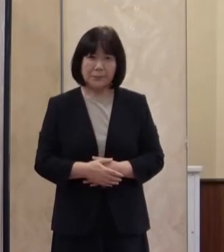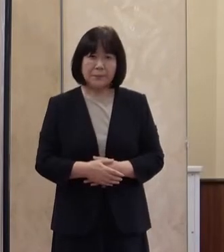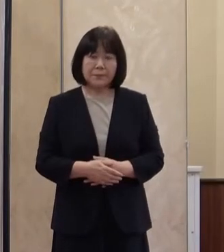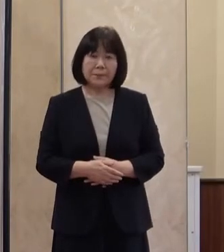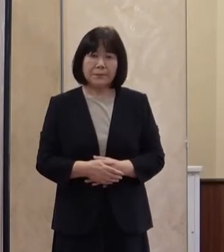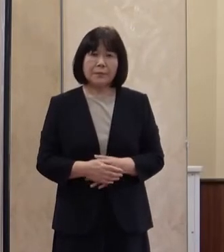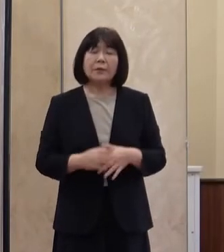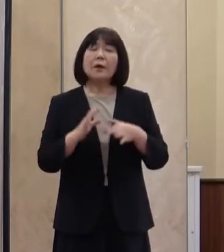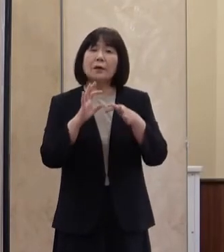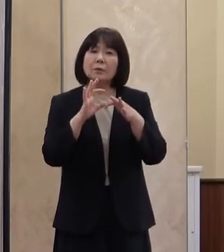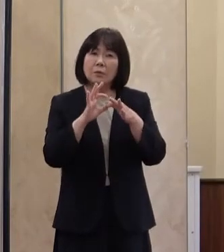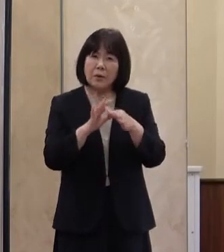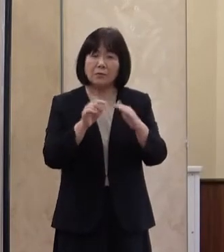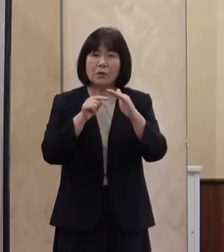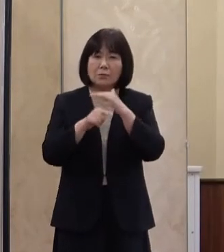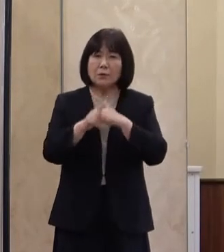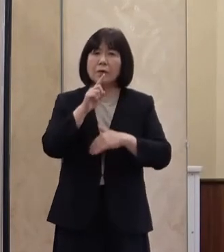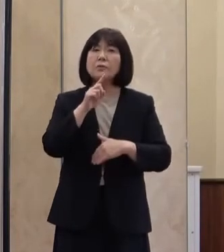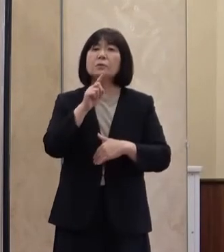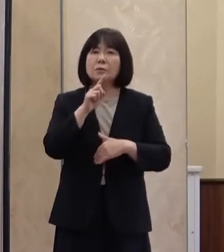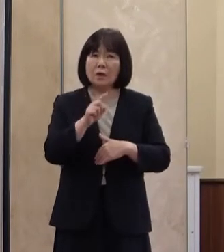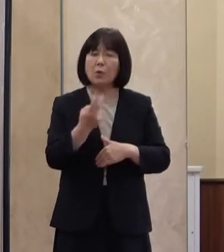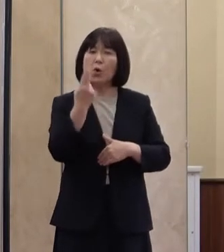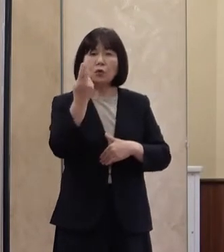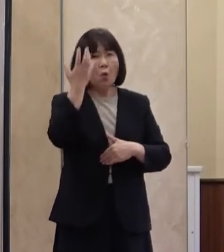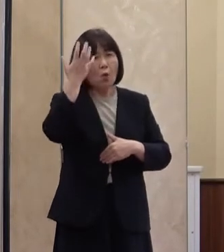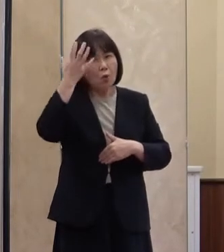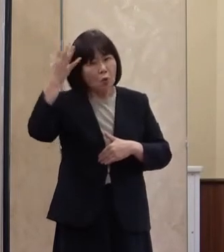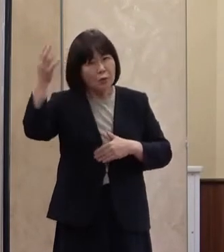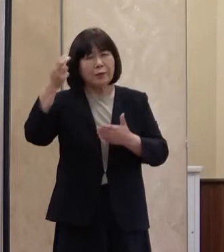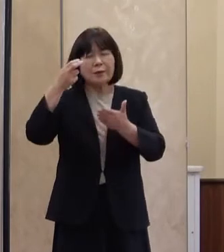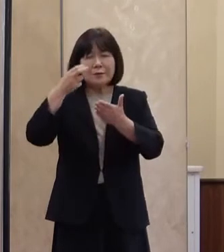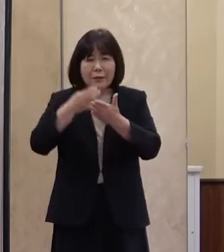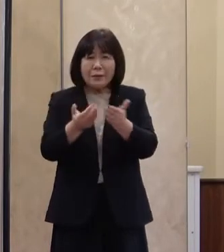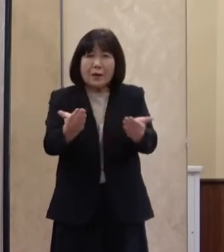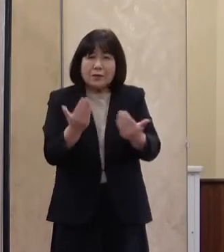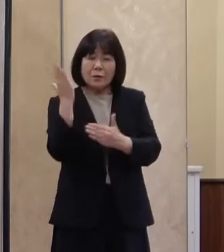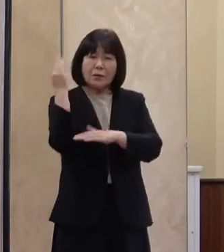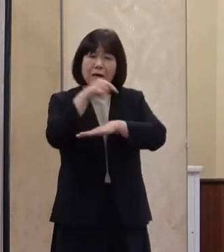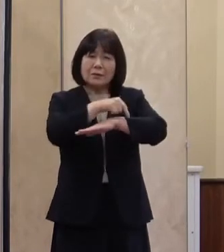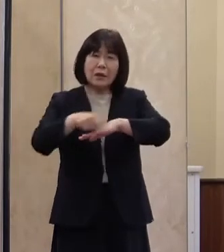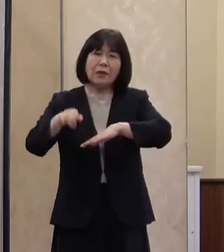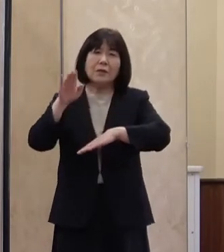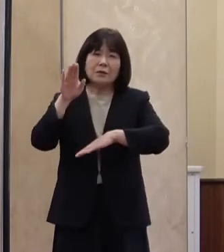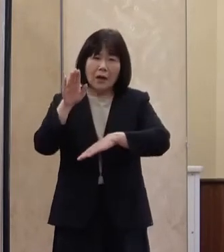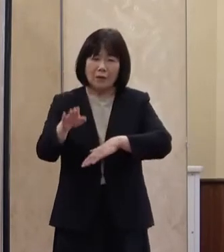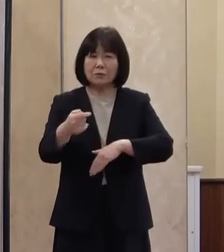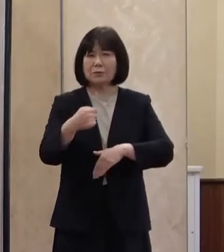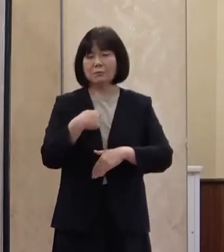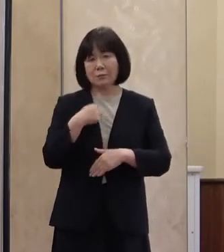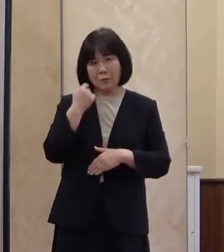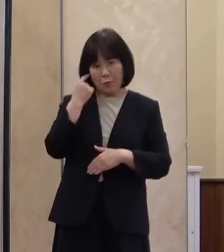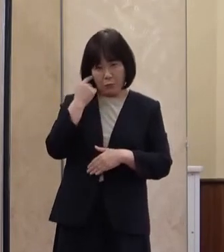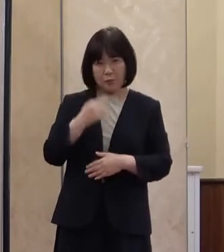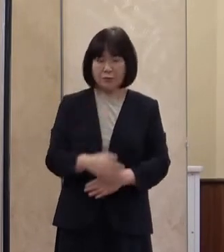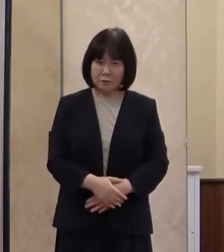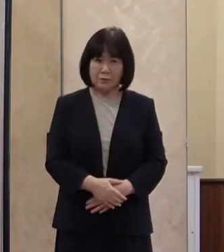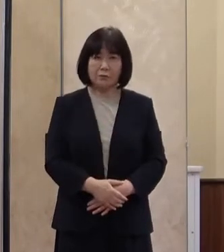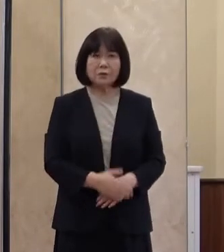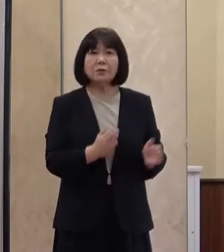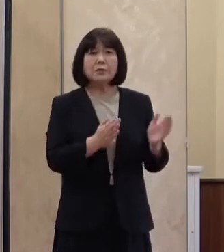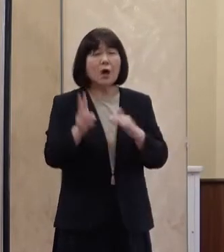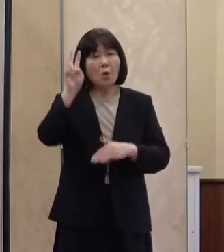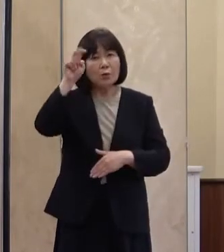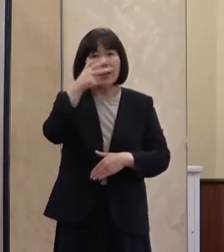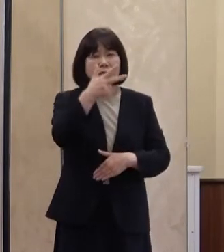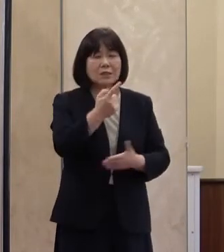からそういう意味でもやっぱり都構想っていうのは絶対必要な政策だと僕は思います。じゃあ大阪